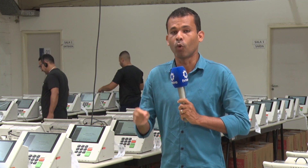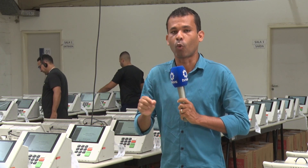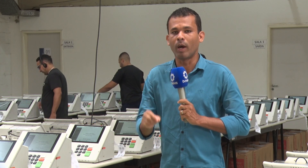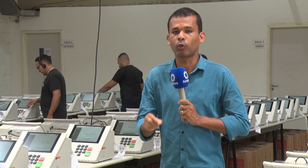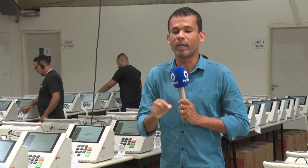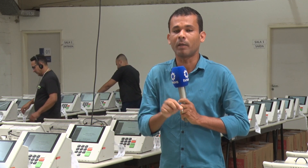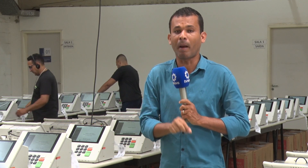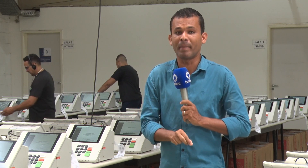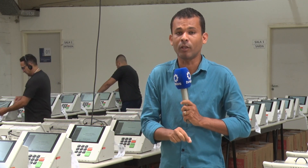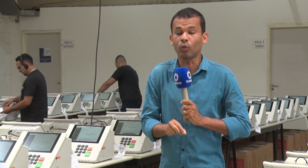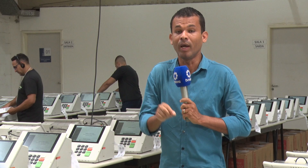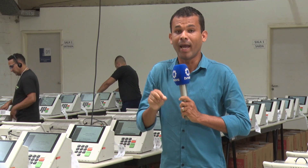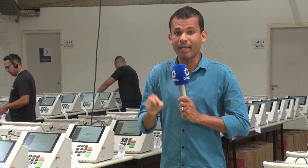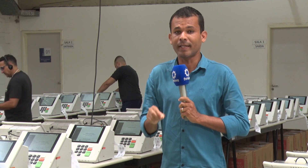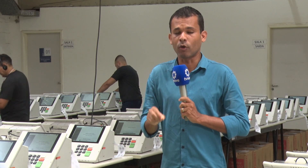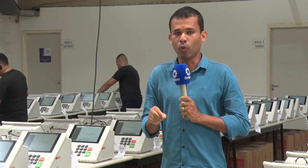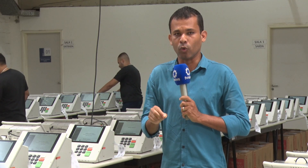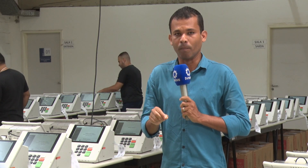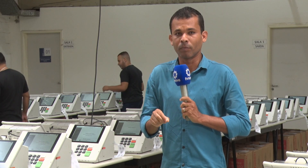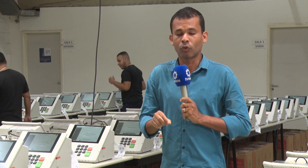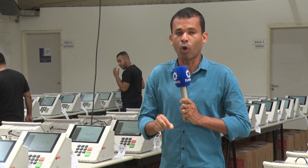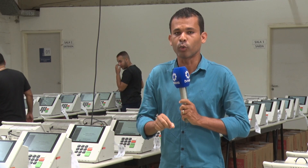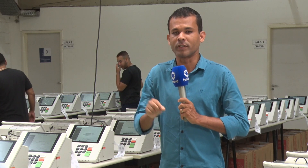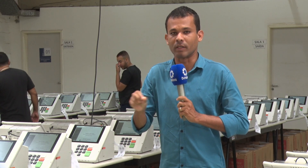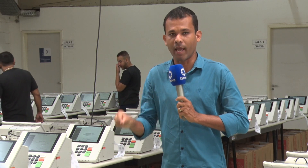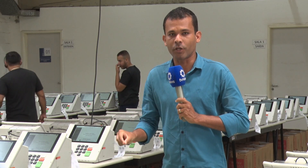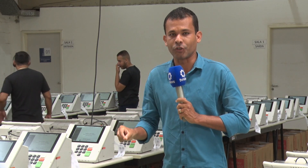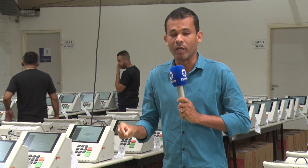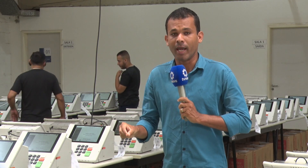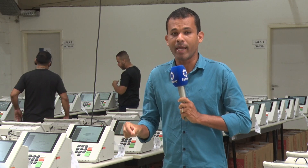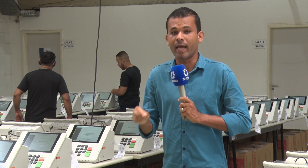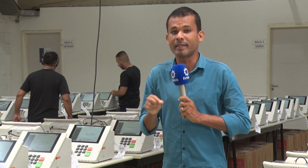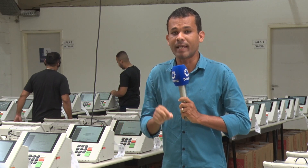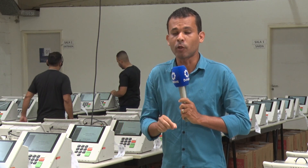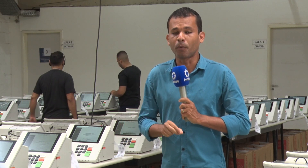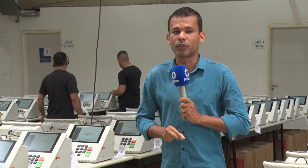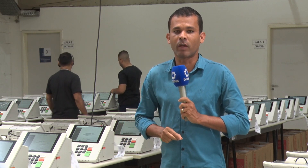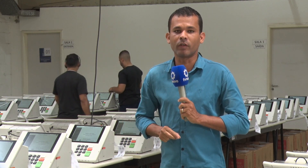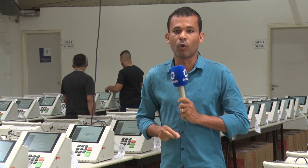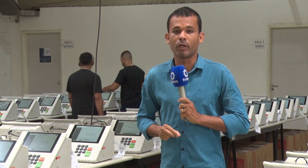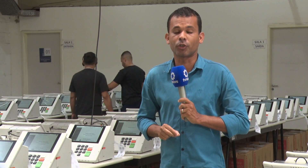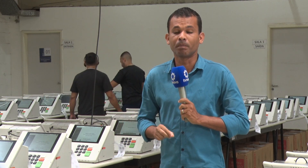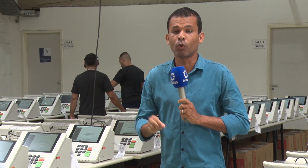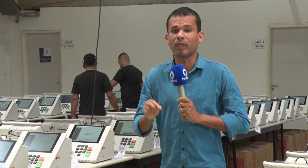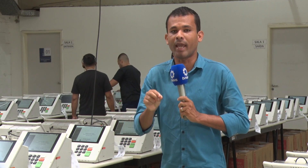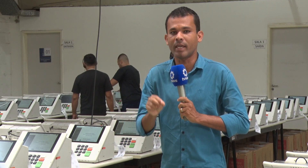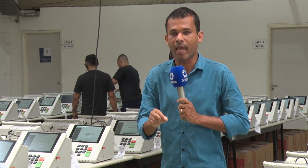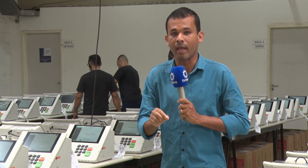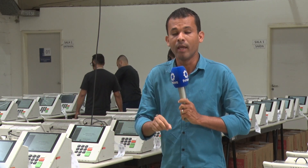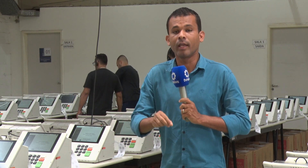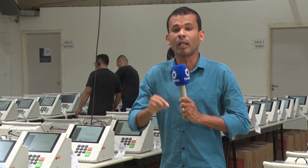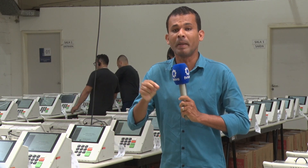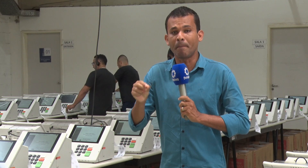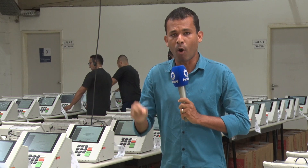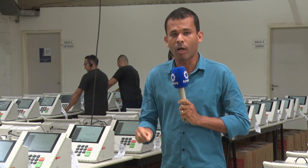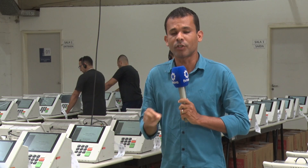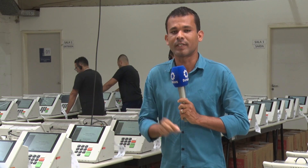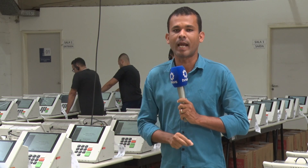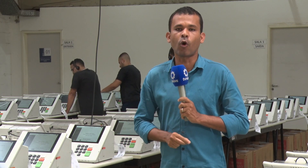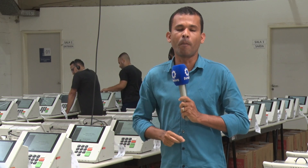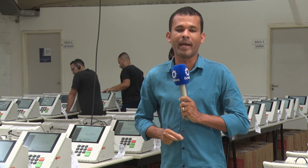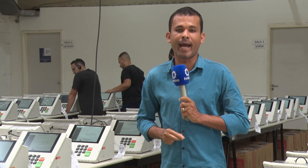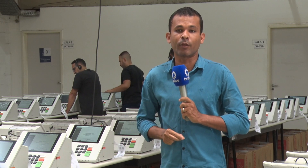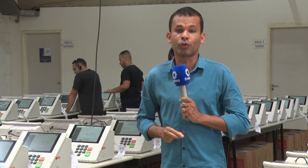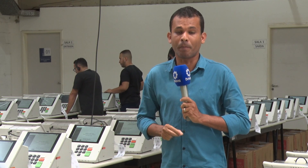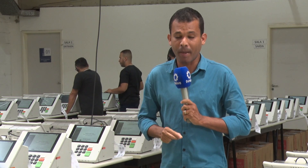mostra o quanto o equipamento é seguro. Todo esse teste é realizado por servidores do TRE e também pode